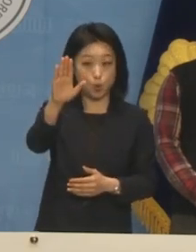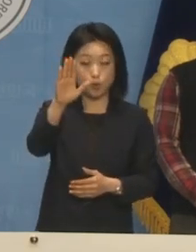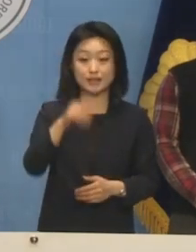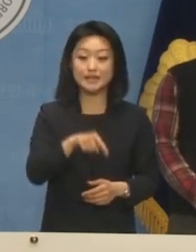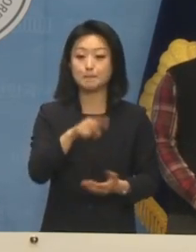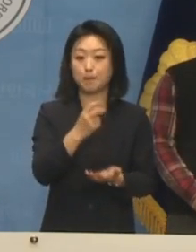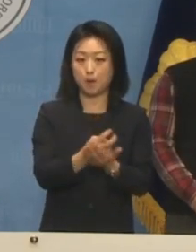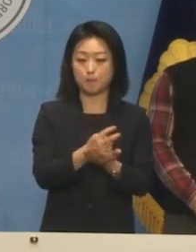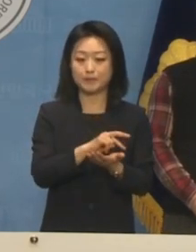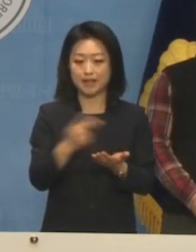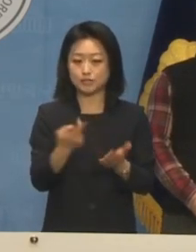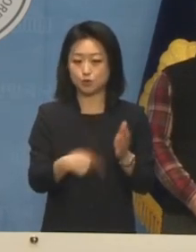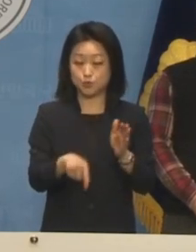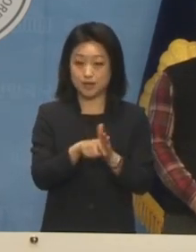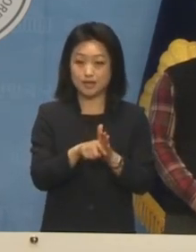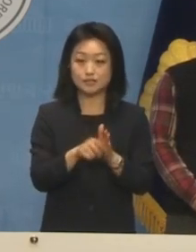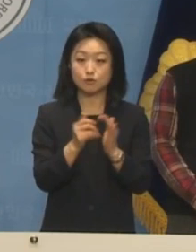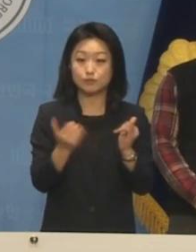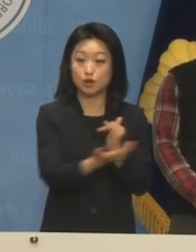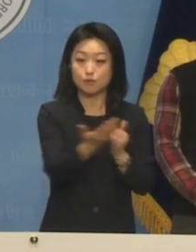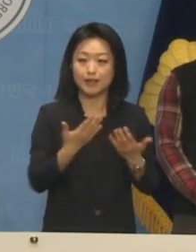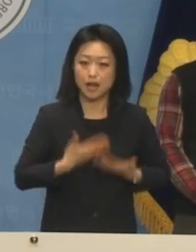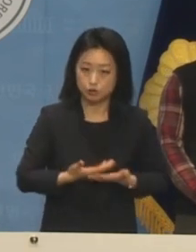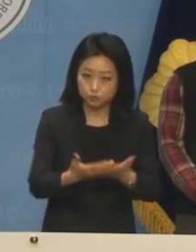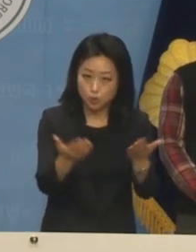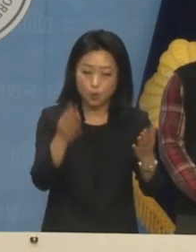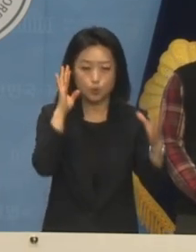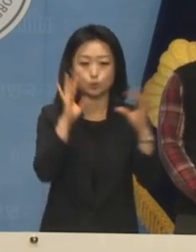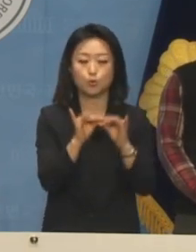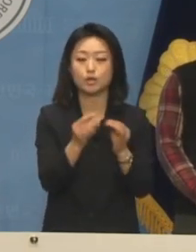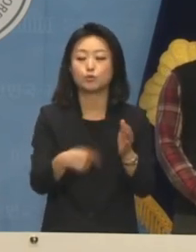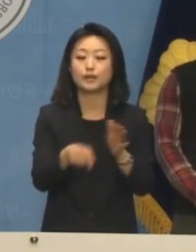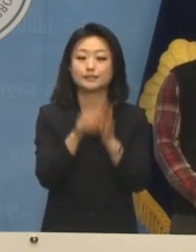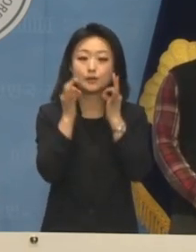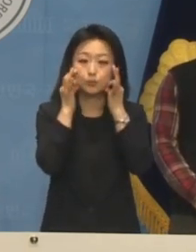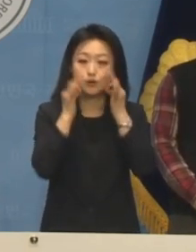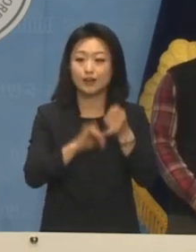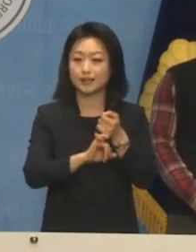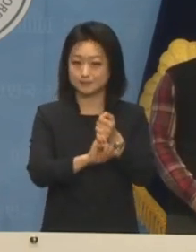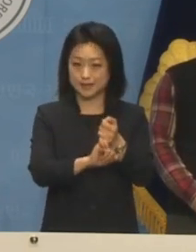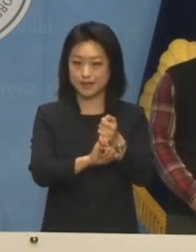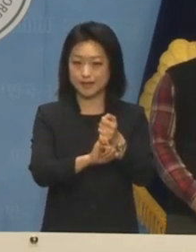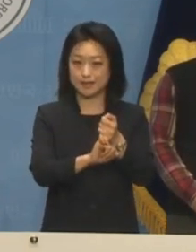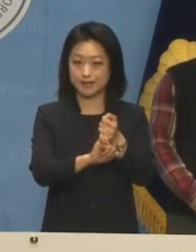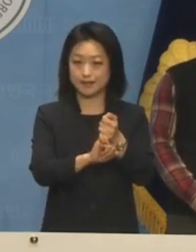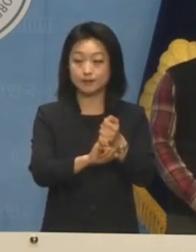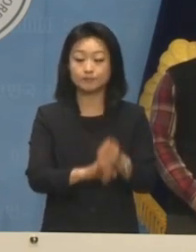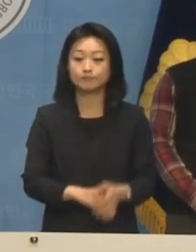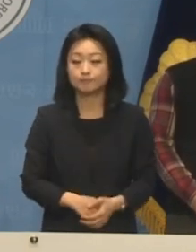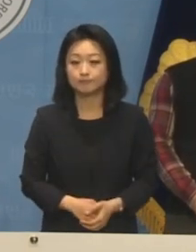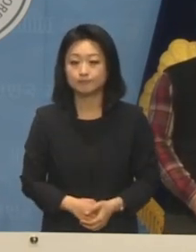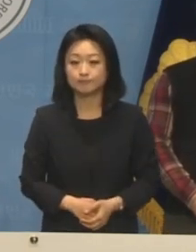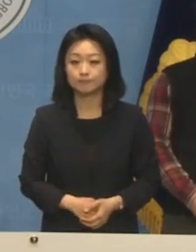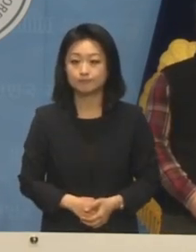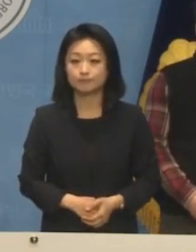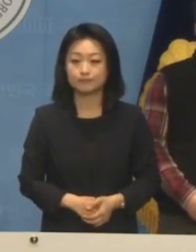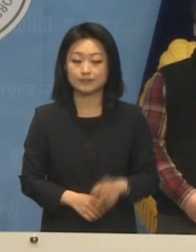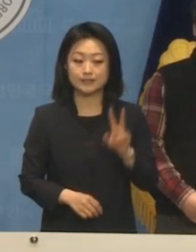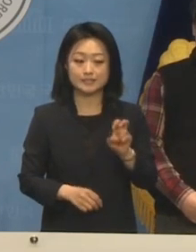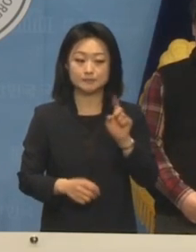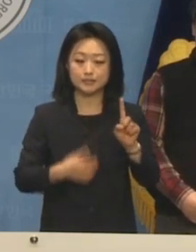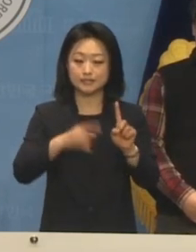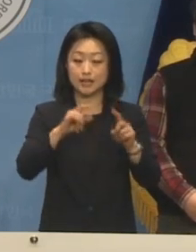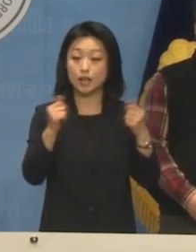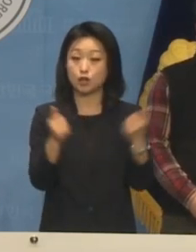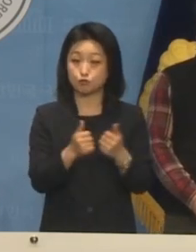이 법안을 더 많은 시민께 알리고 동의받을 수 있도록 최선을 다하겠습니다. 남은 21대